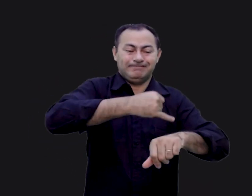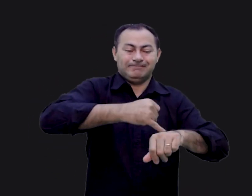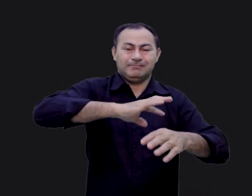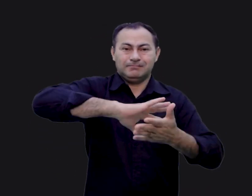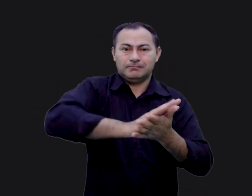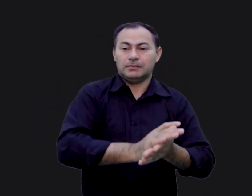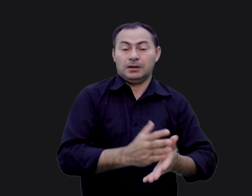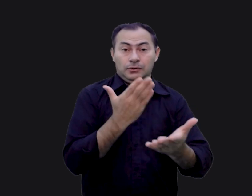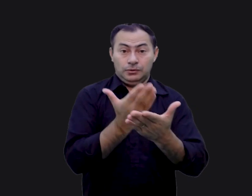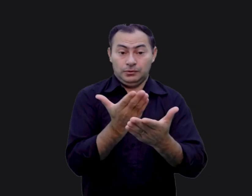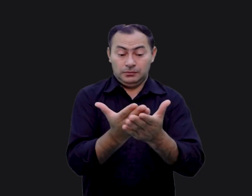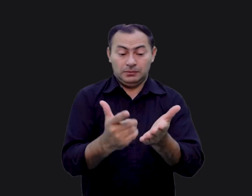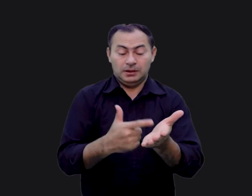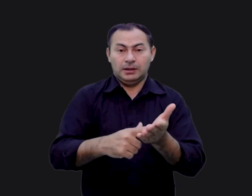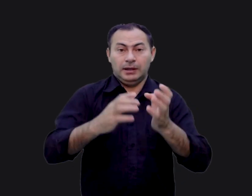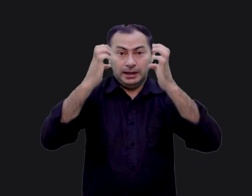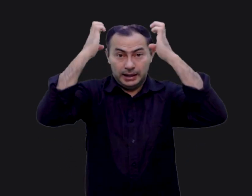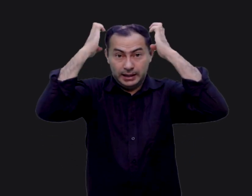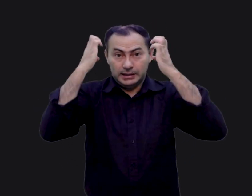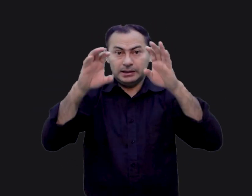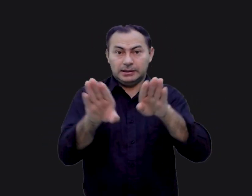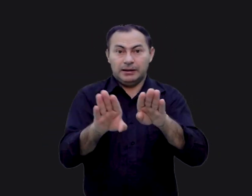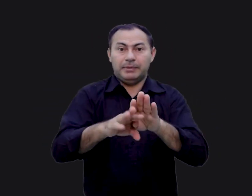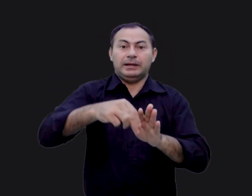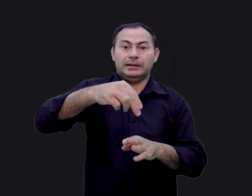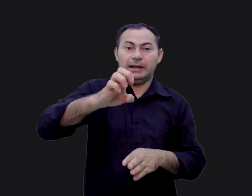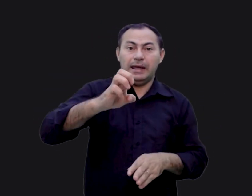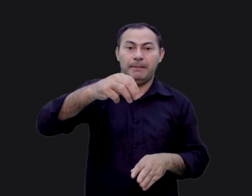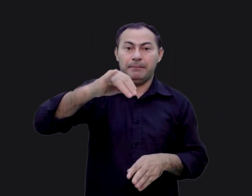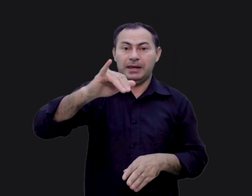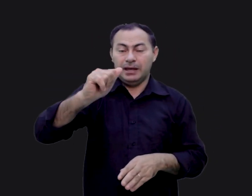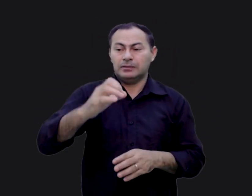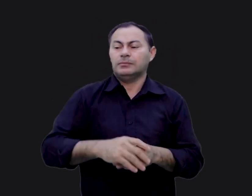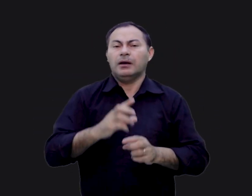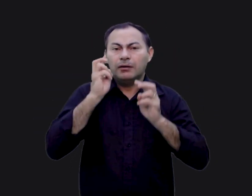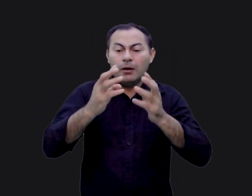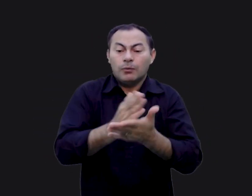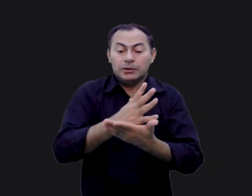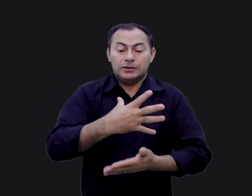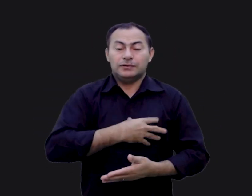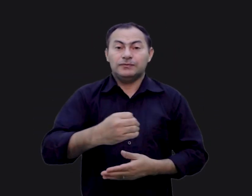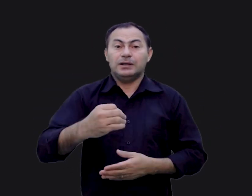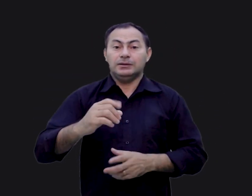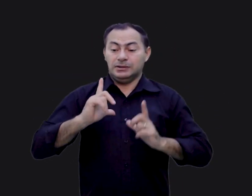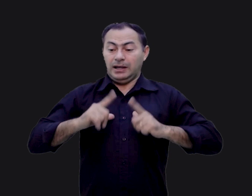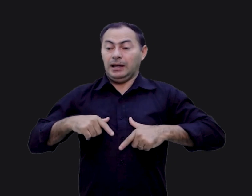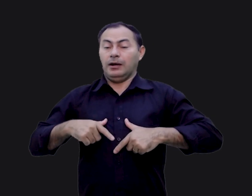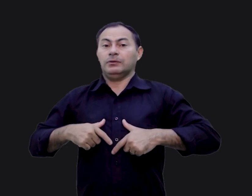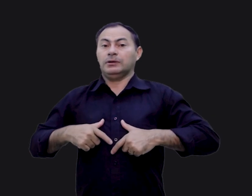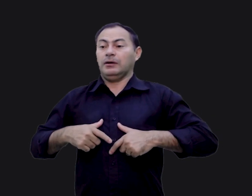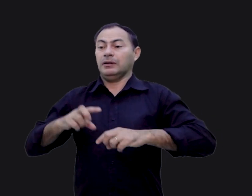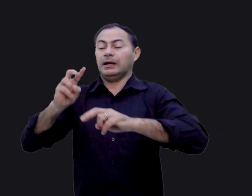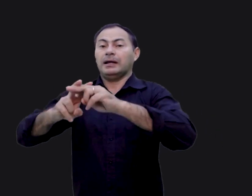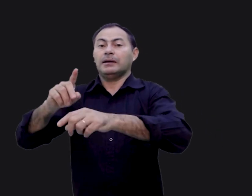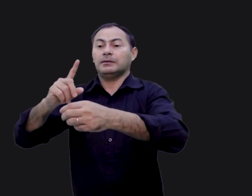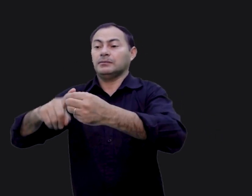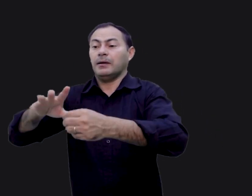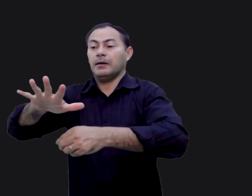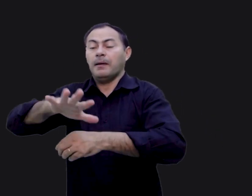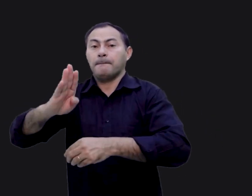destruída. No estudo dos livros de Esdras e Neemias, veremos que alguns dos filhos de Israel voltaram do cativeiro da Babilônia.